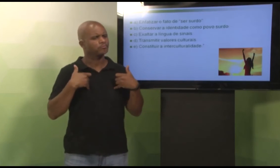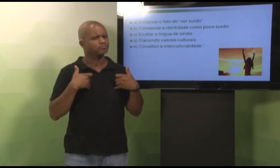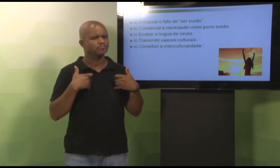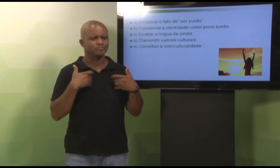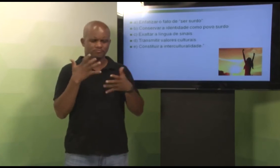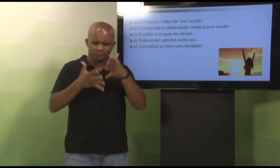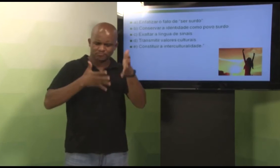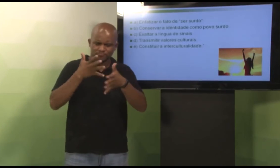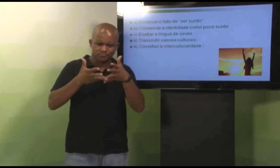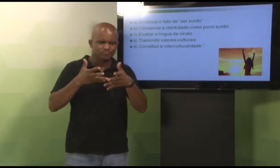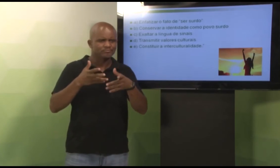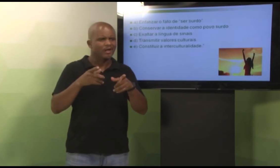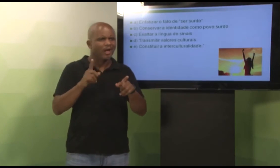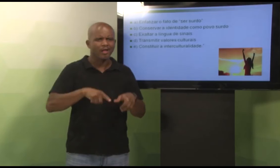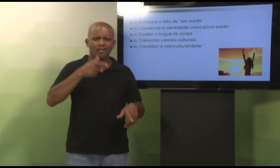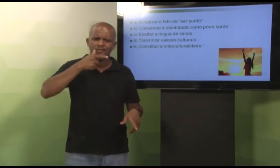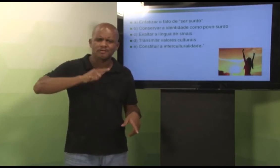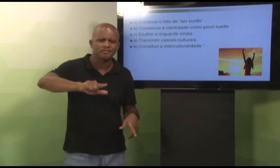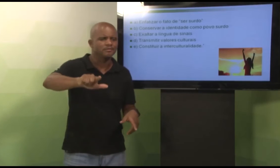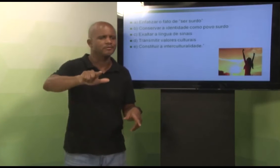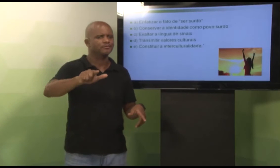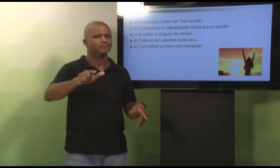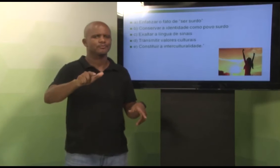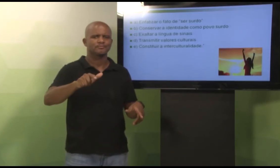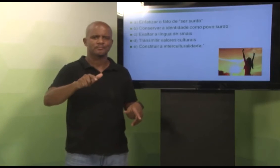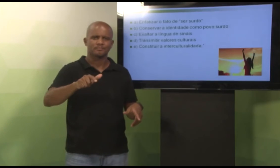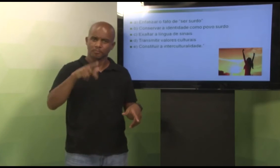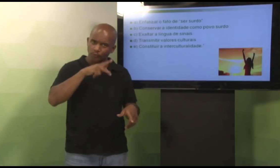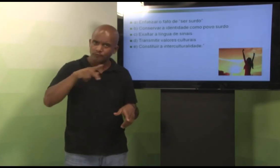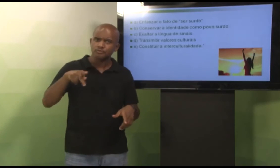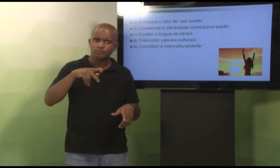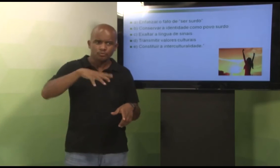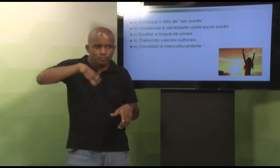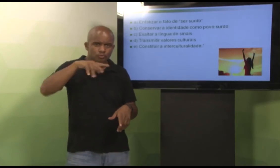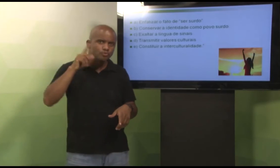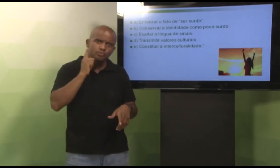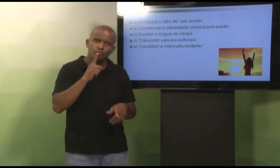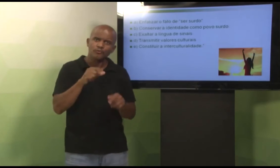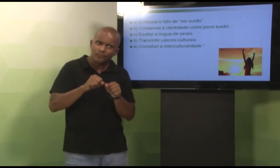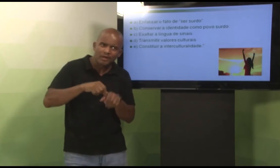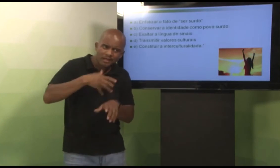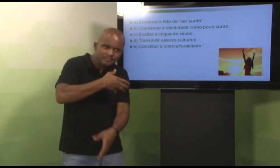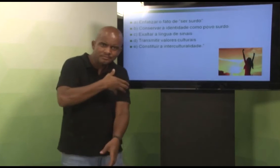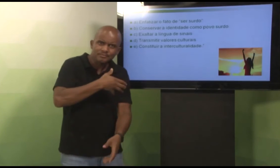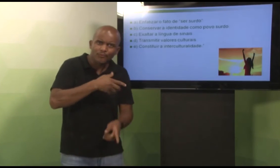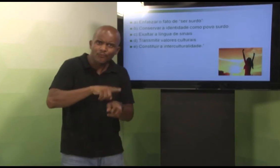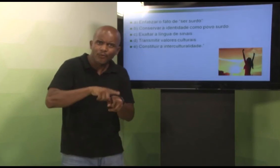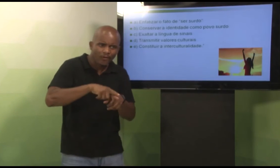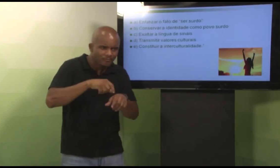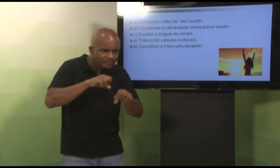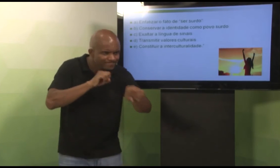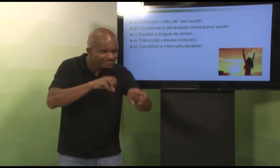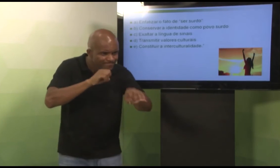da língua de sinais. Então, o professor surdo, ele vai favorecer isso,